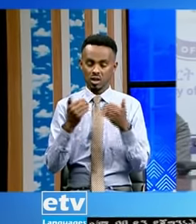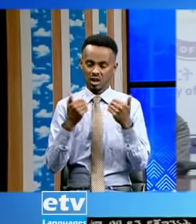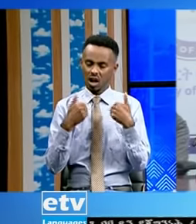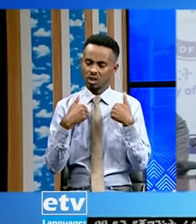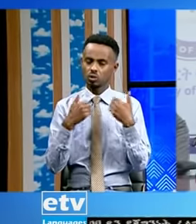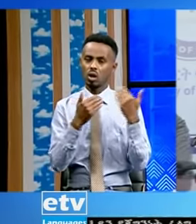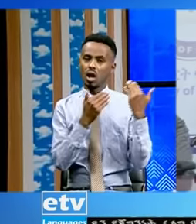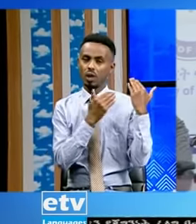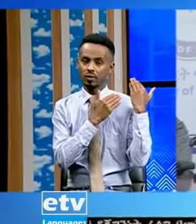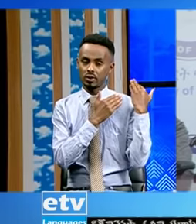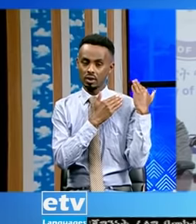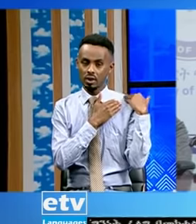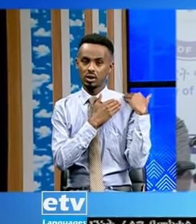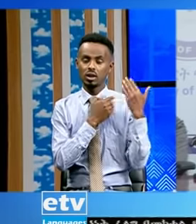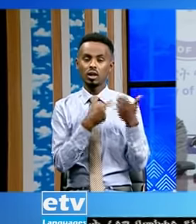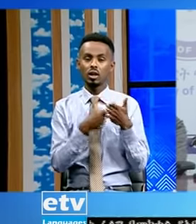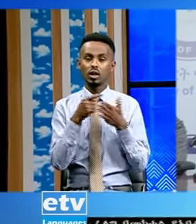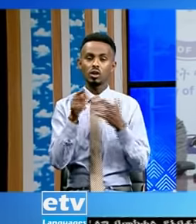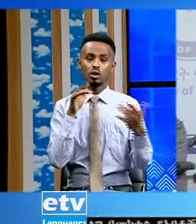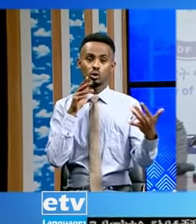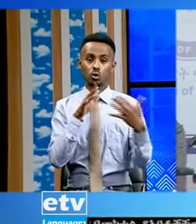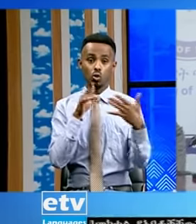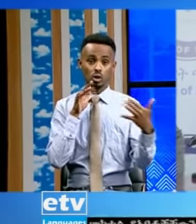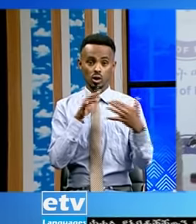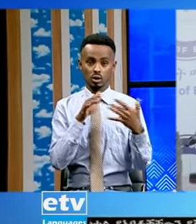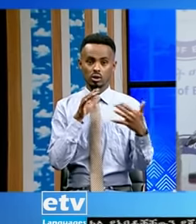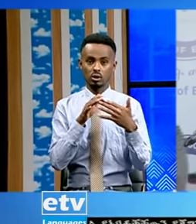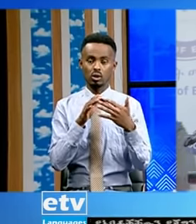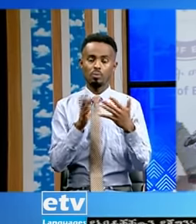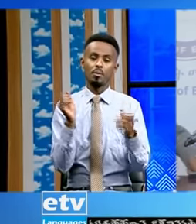ያላቸውን ኃላፊነት ይሄንን ጦርነት